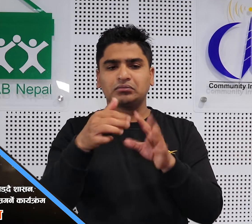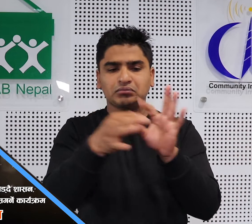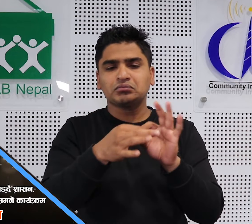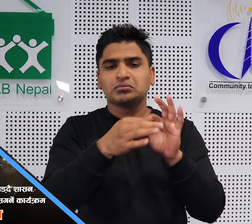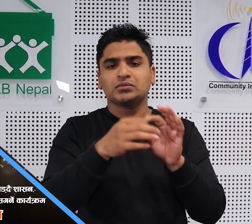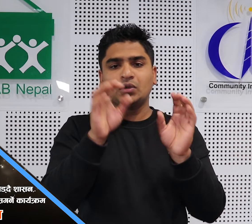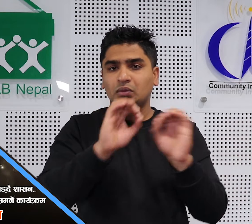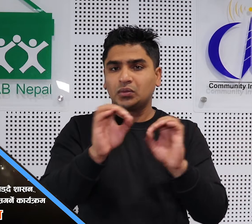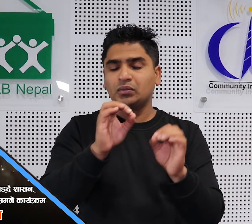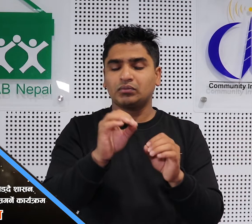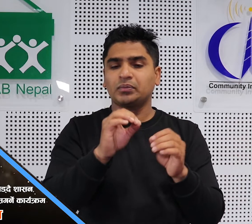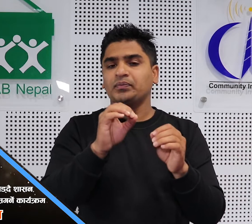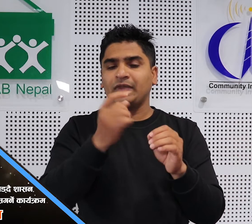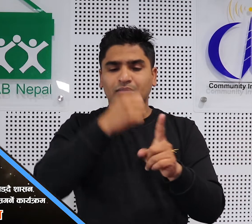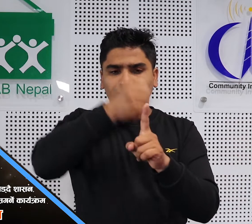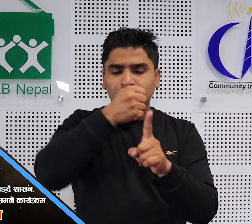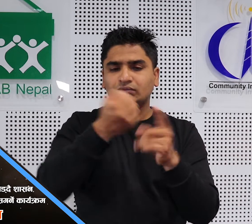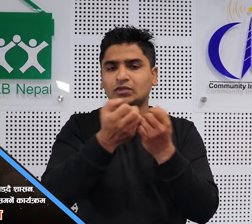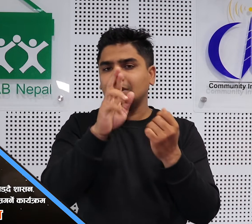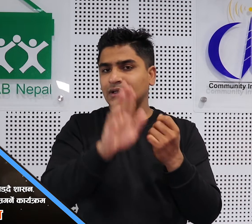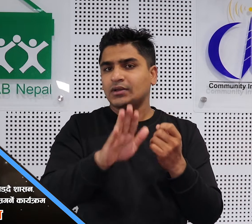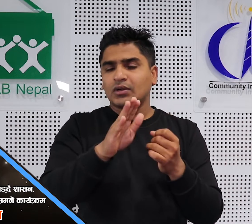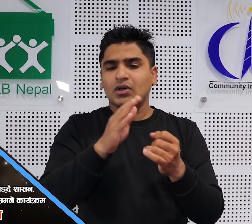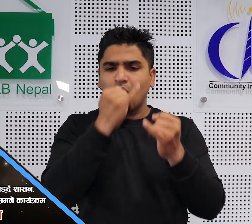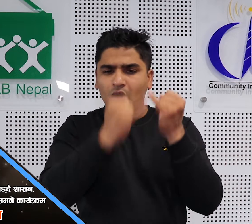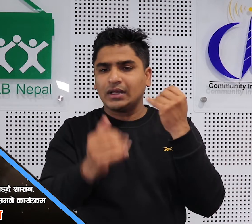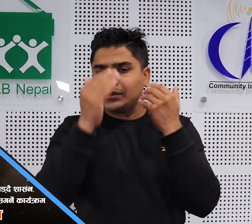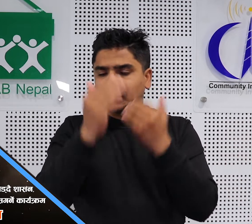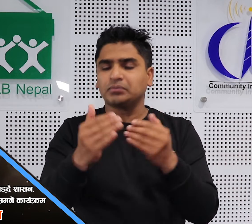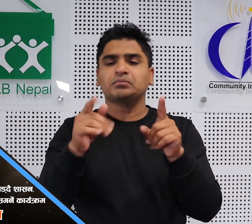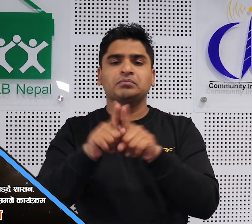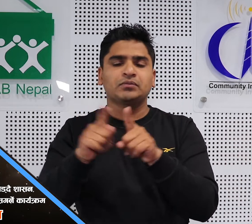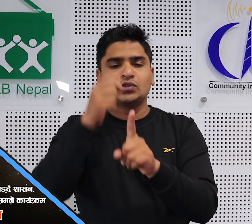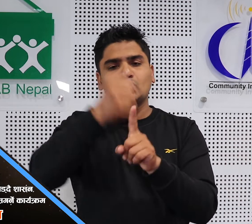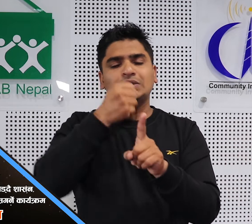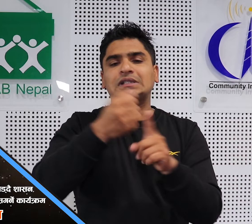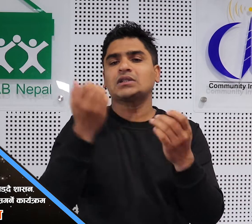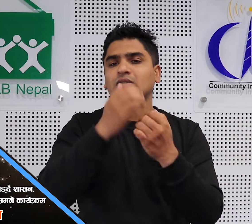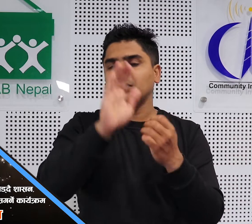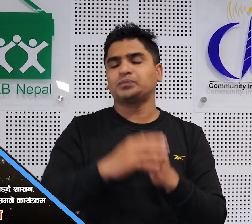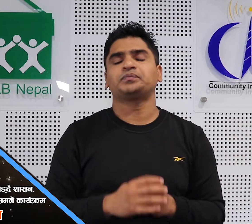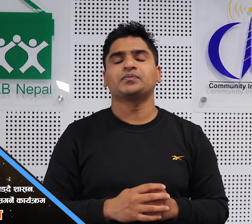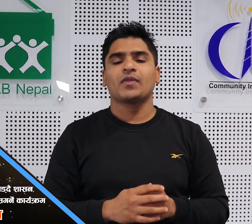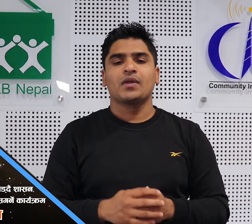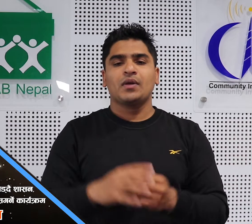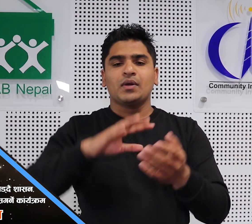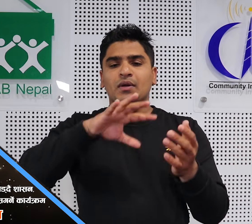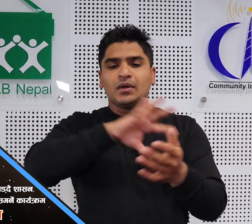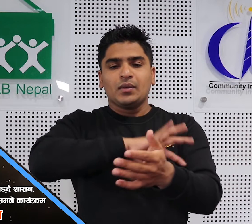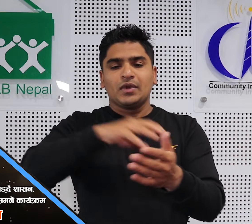छैन, हामी प्रयासरत छौँ, कोसिस गरेका छौँ र अन्तिम समयसम्म पनि हामी कोसिस गर्नेछौँ। प्रदेश संघ सरकारबाट आवश्यक